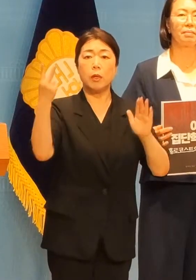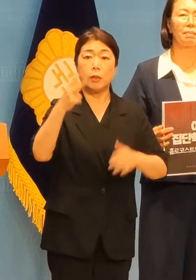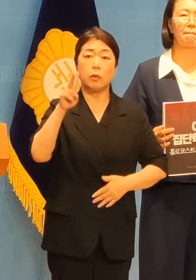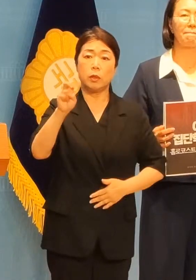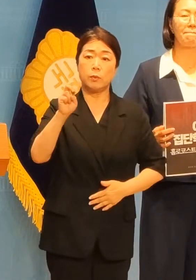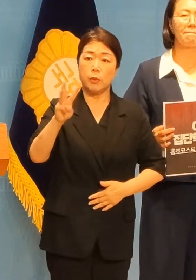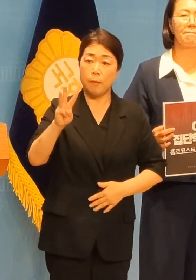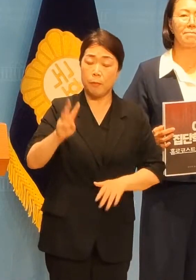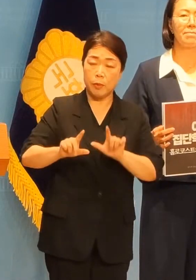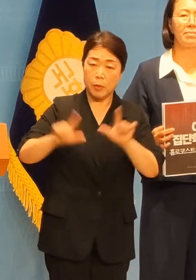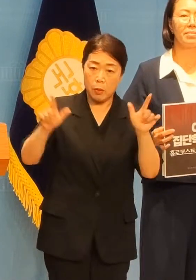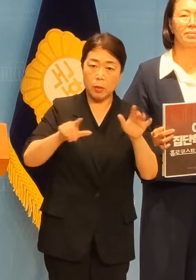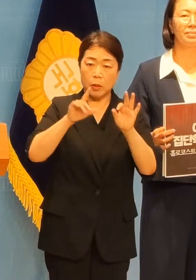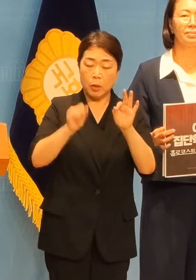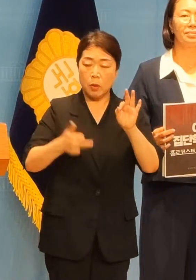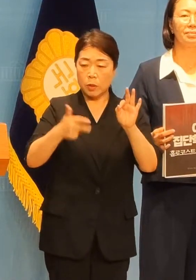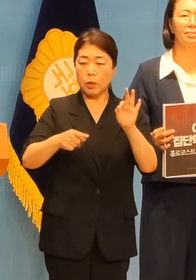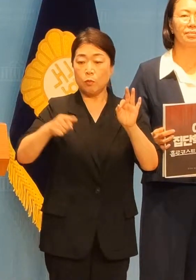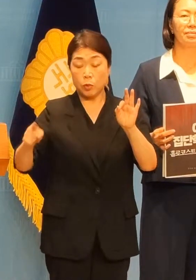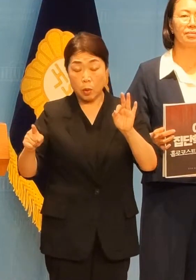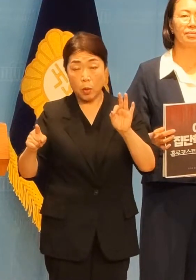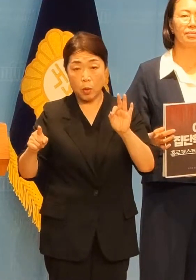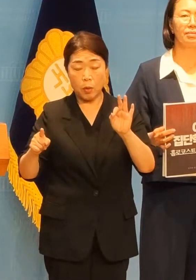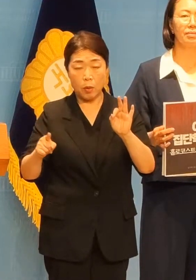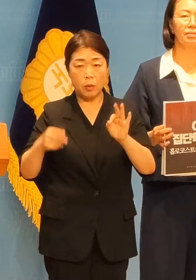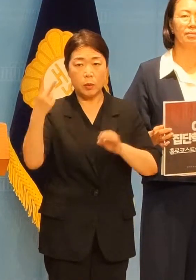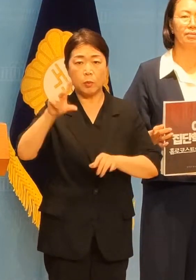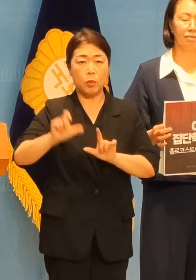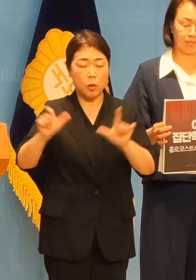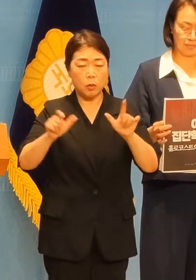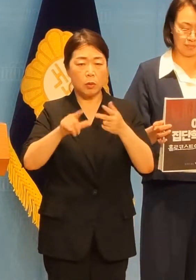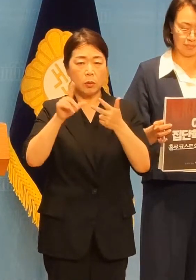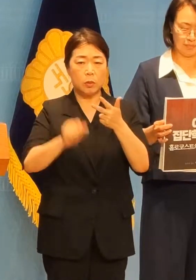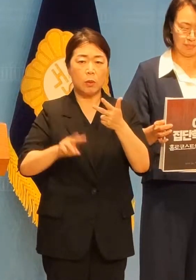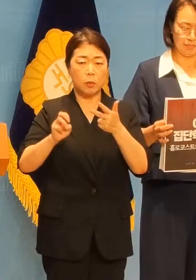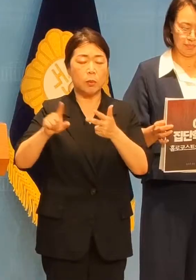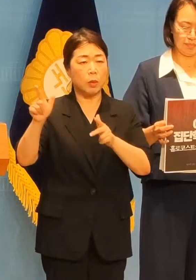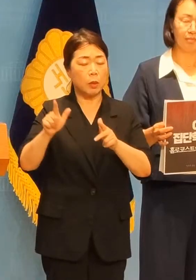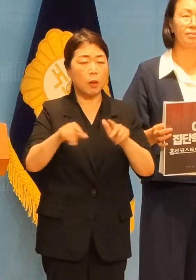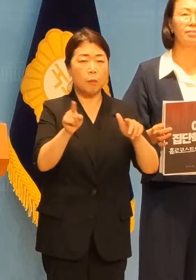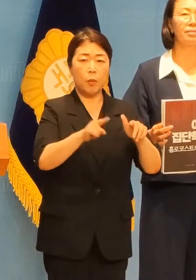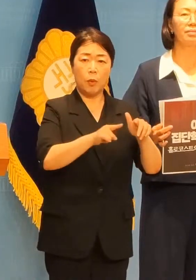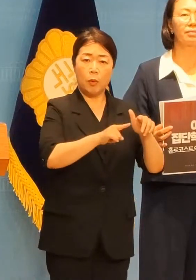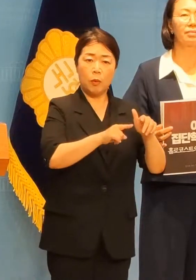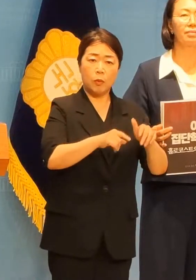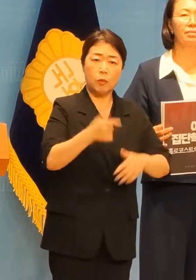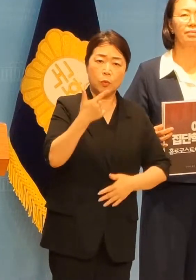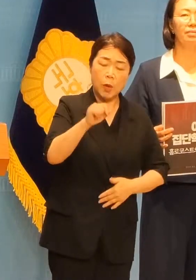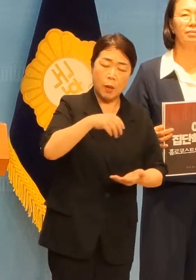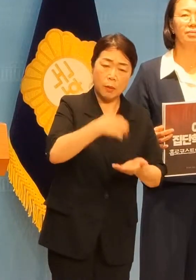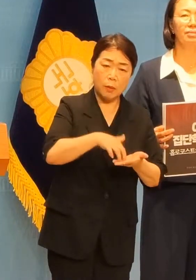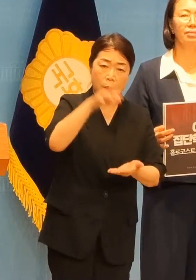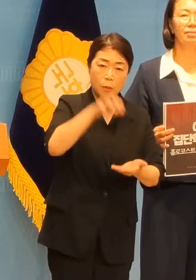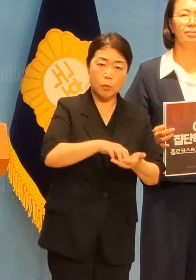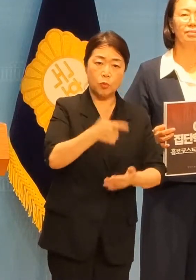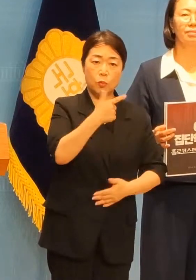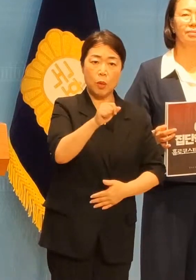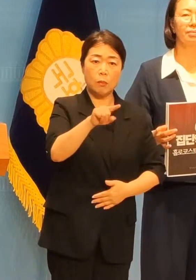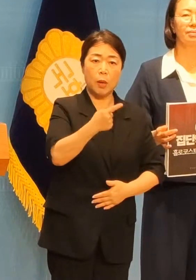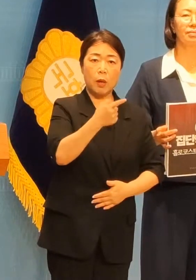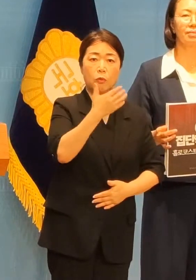10월 7일부터 2025년 7월 31일까지 6만 199명의